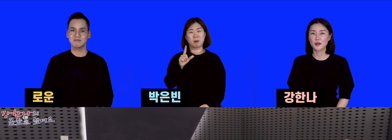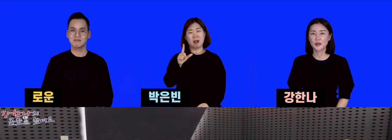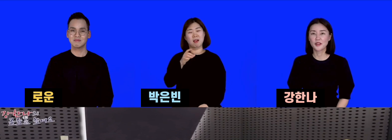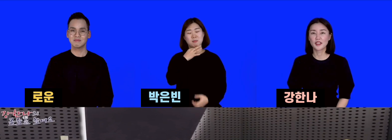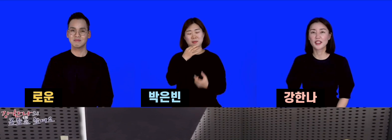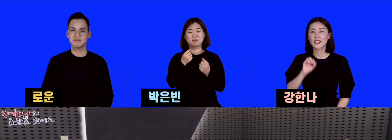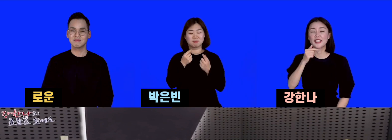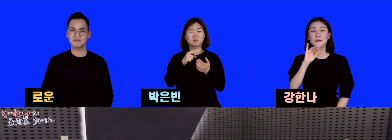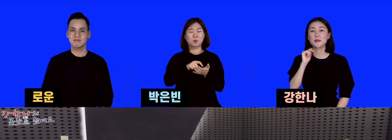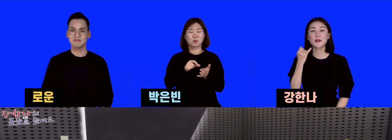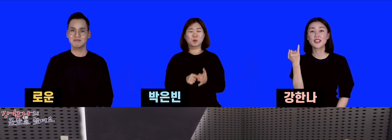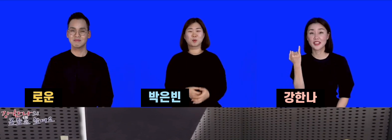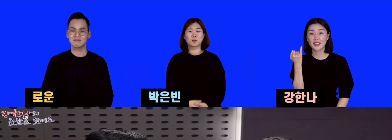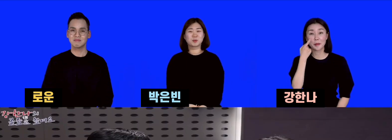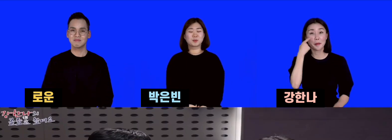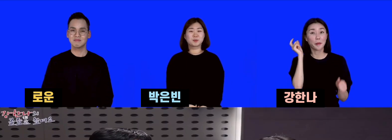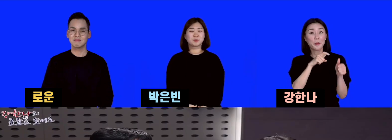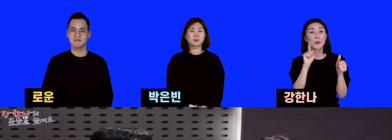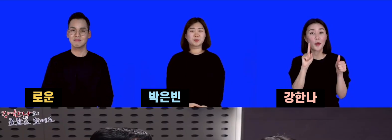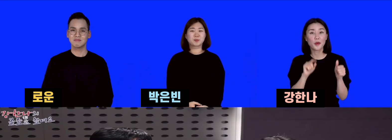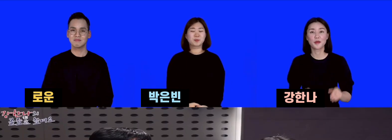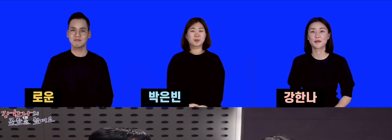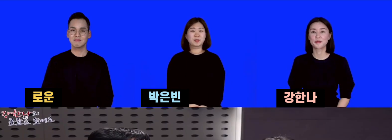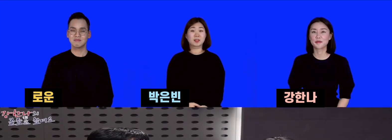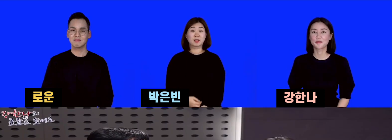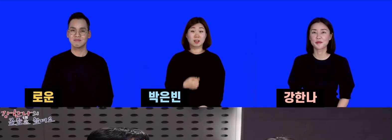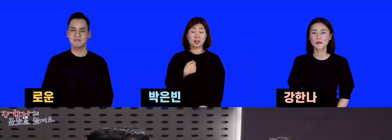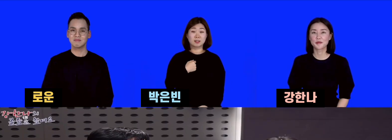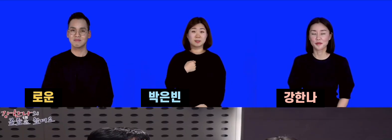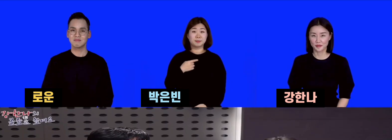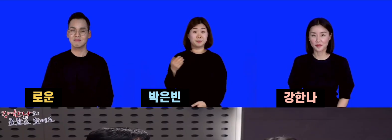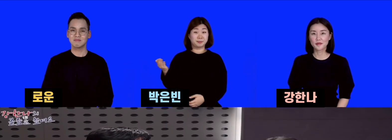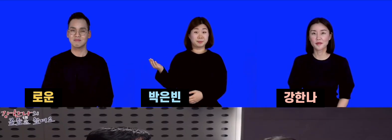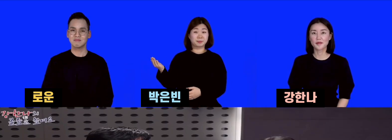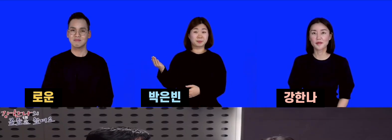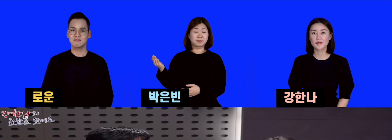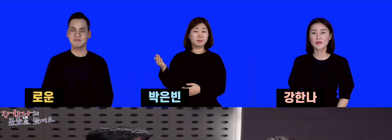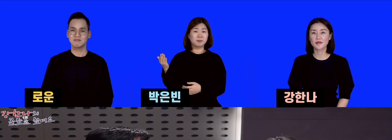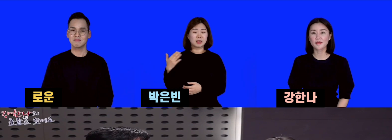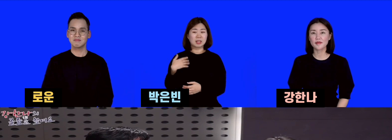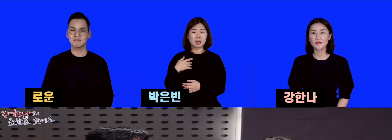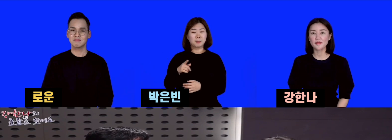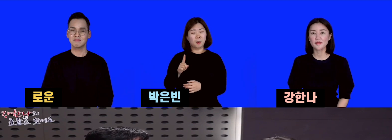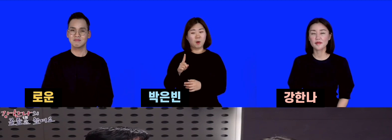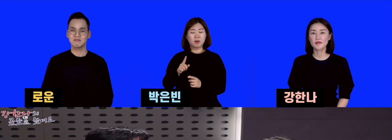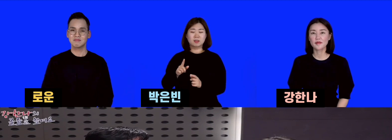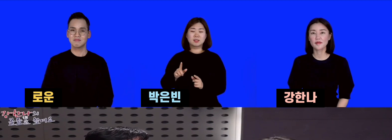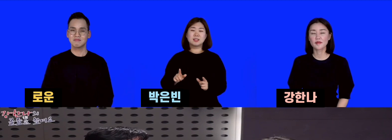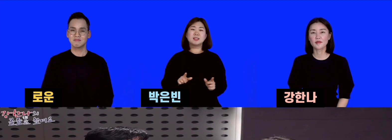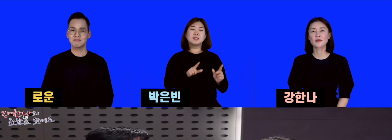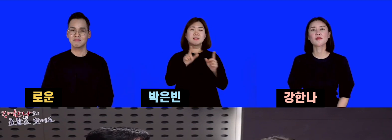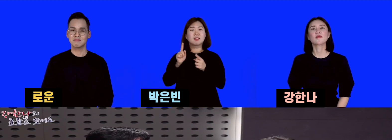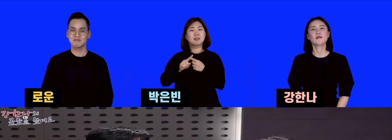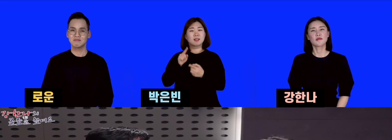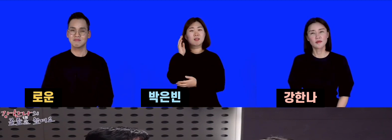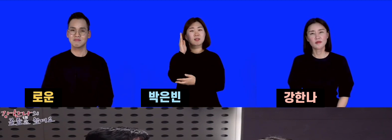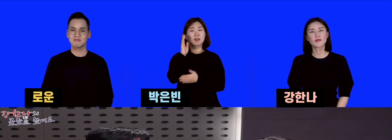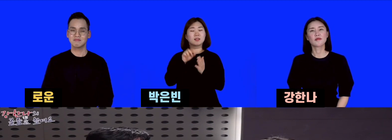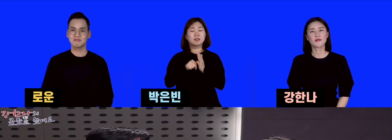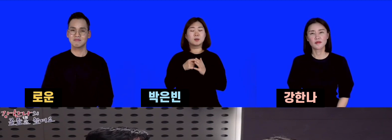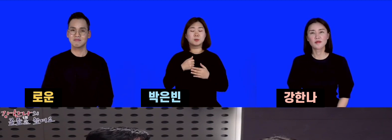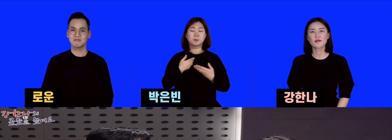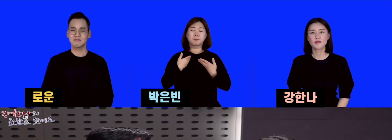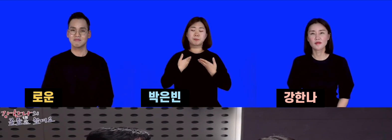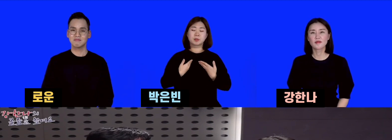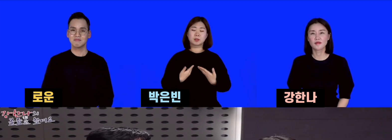은빈 씨는요? 일단은 되게 이 서구 씨가 인생 얘기를 할 때 되게 진지할 때가 많아요